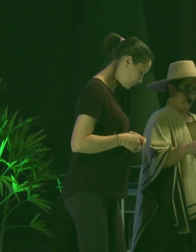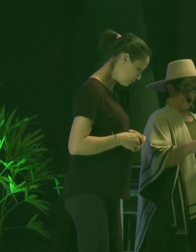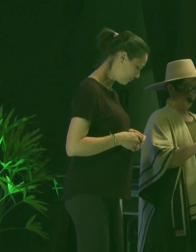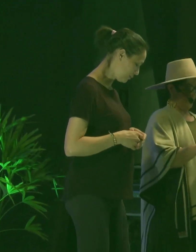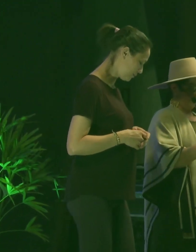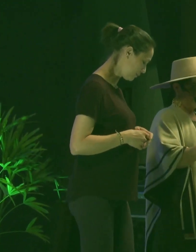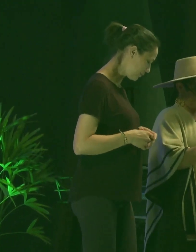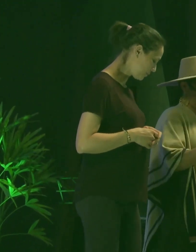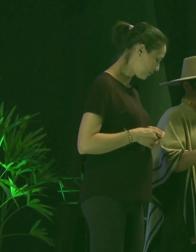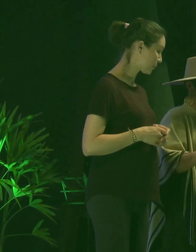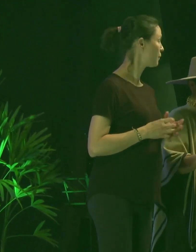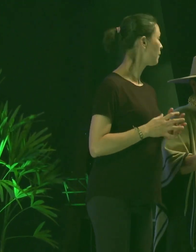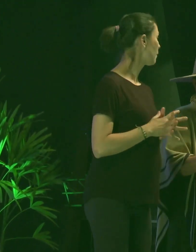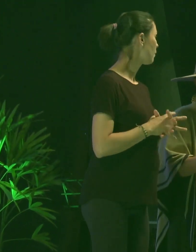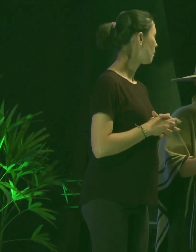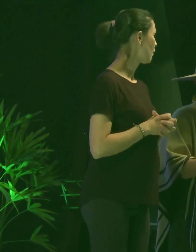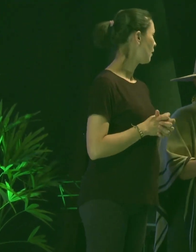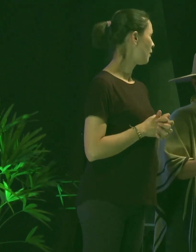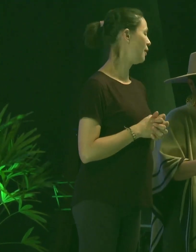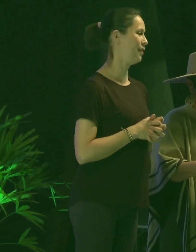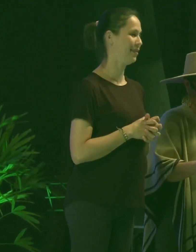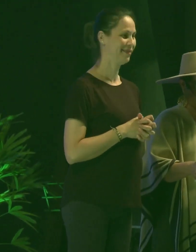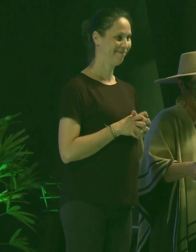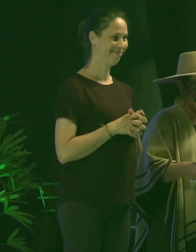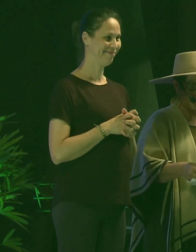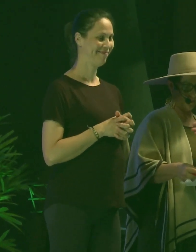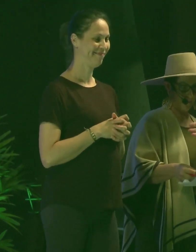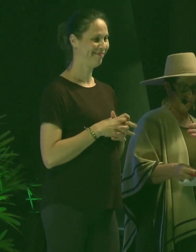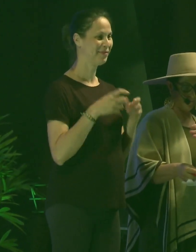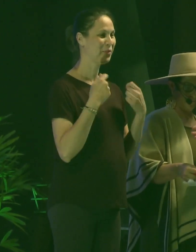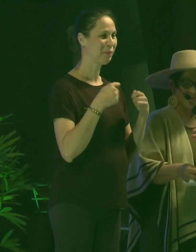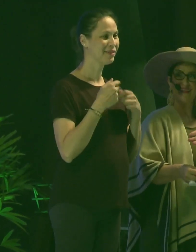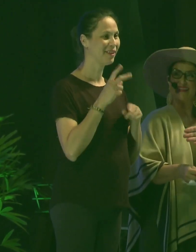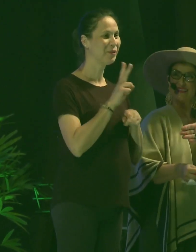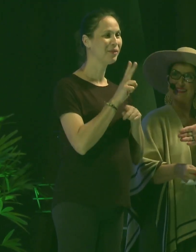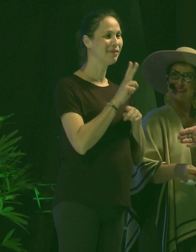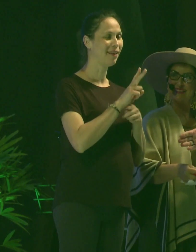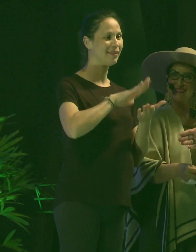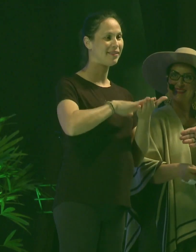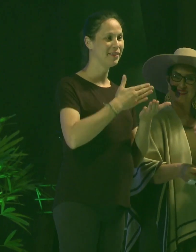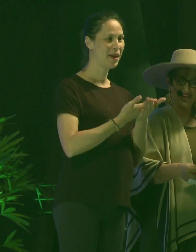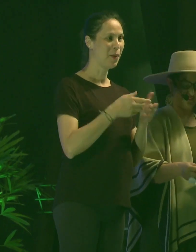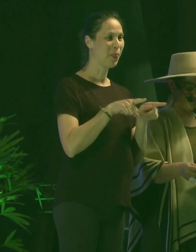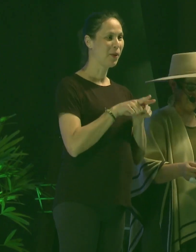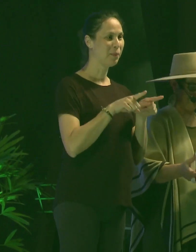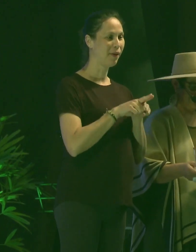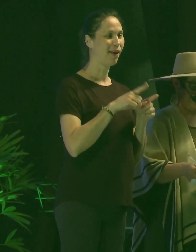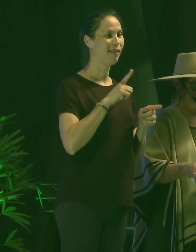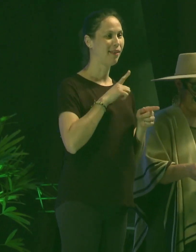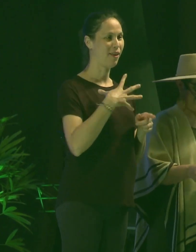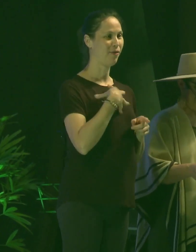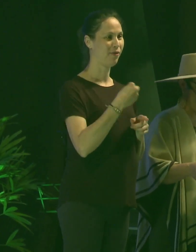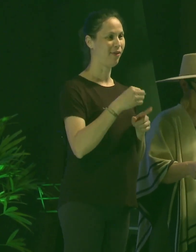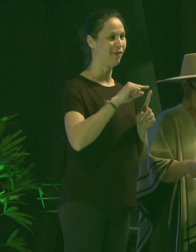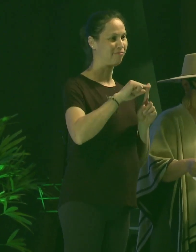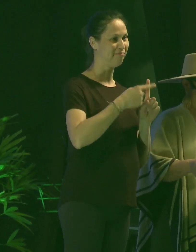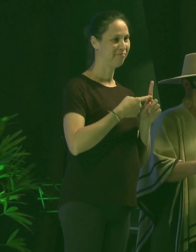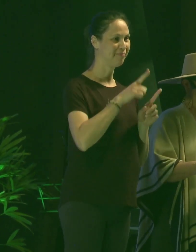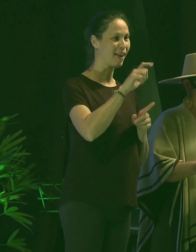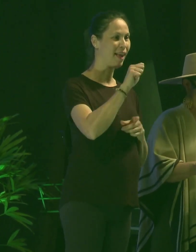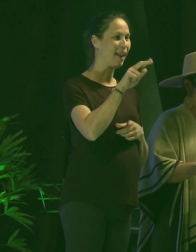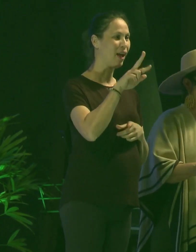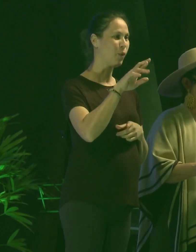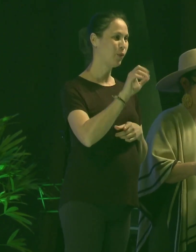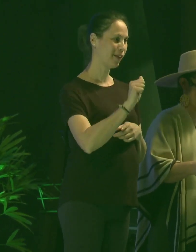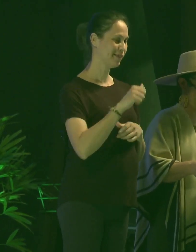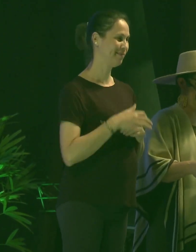E a gente precisa ter um cuidado muito grande com a nossa tradutora, né? Porque a Laura está acompanhando ela, gente.